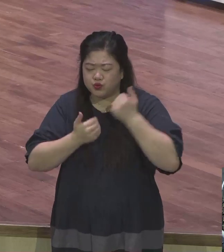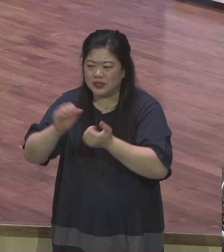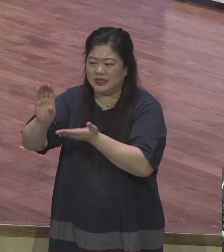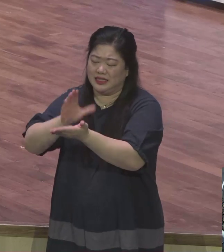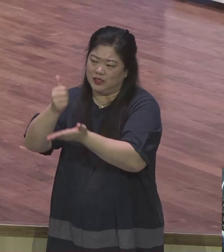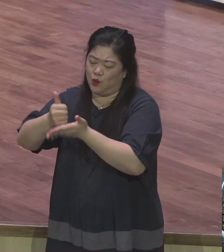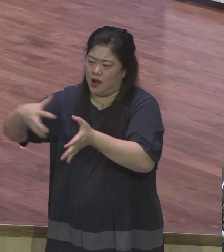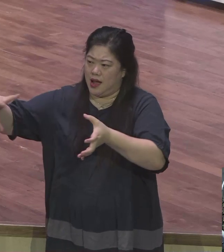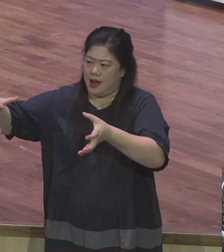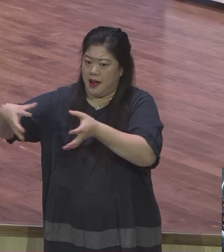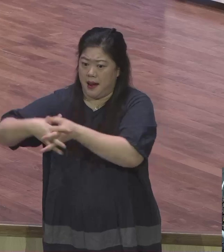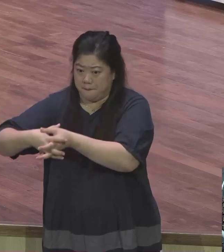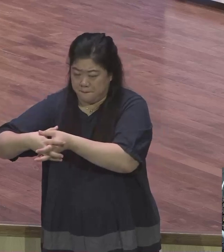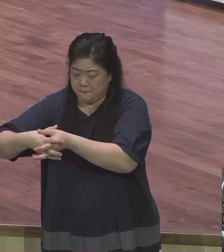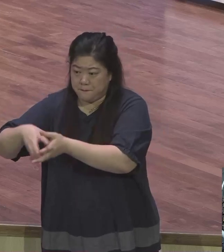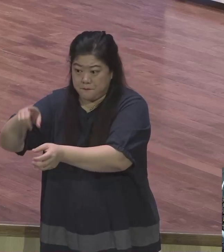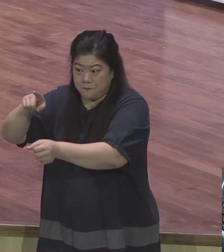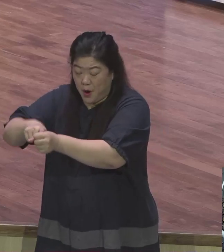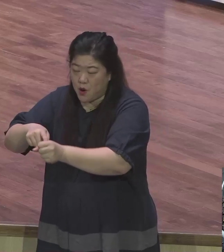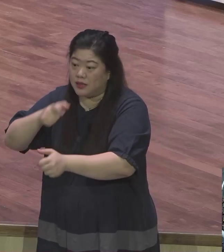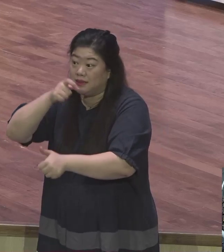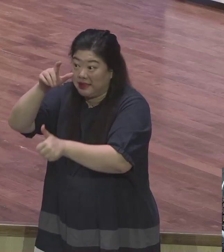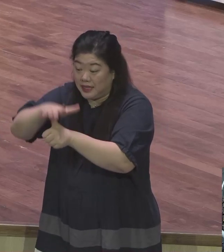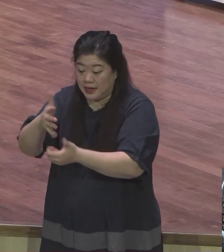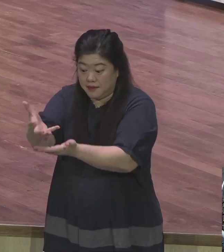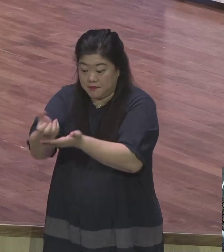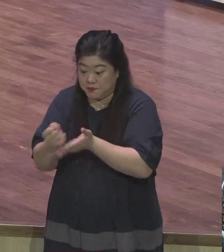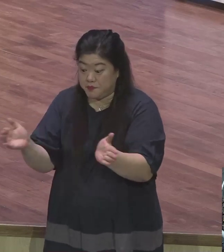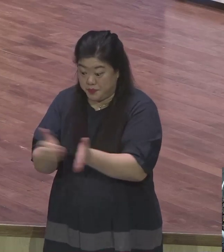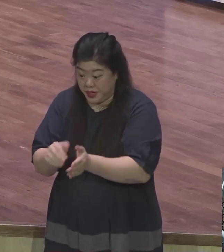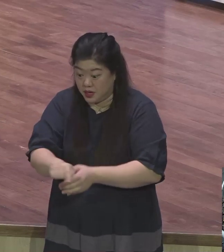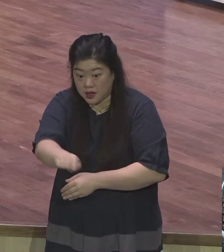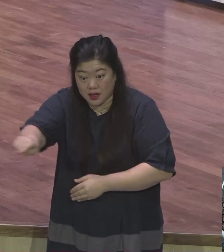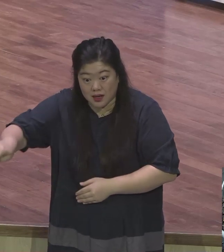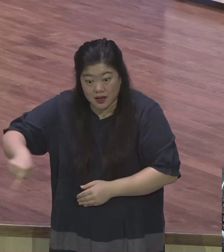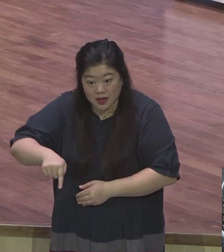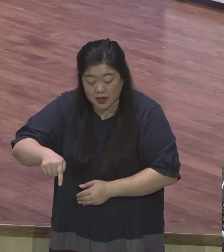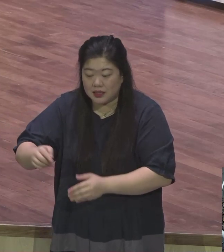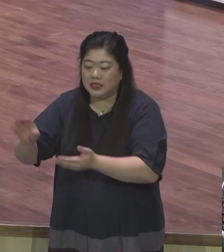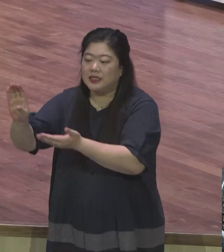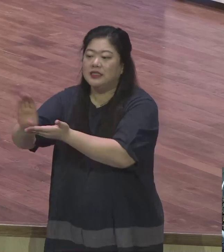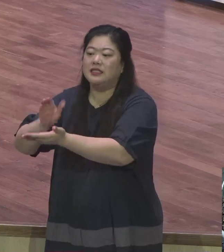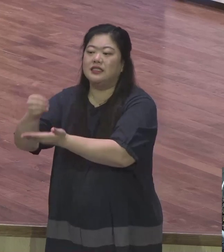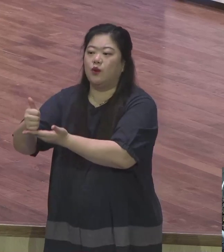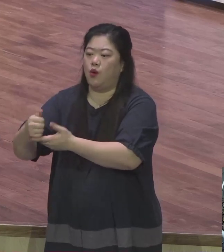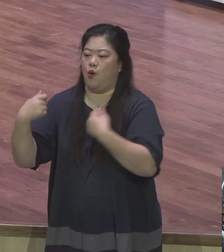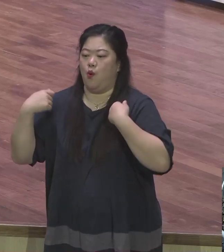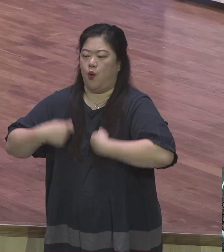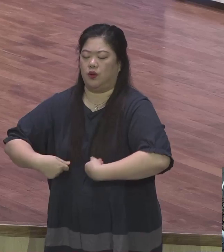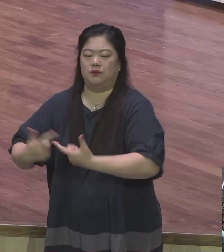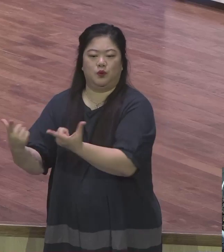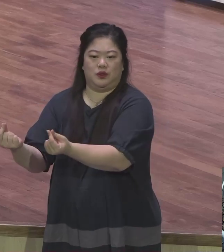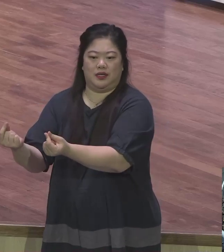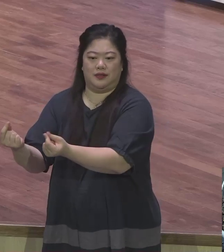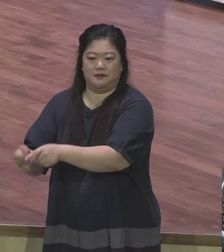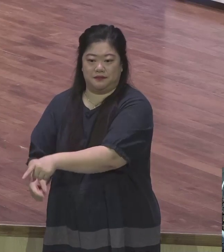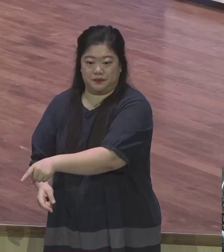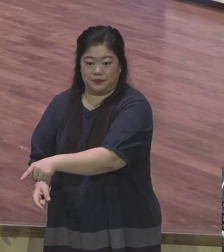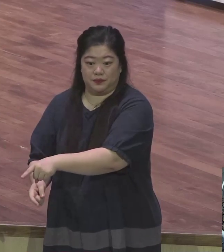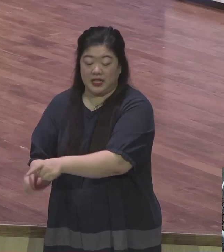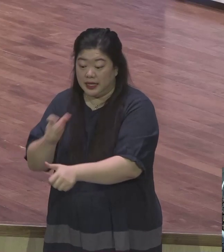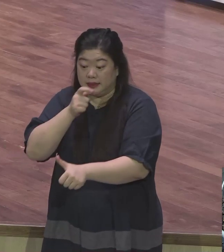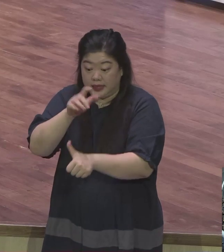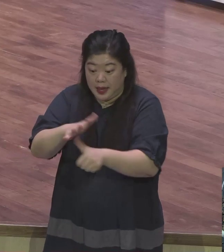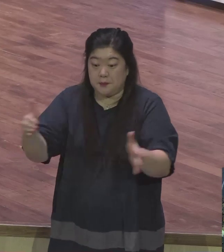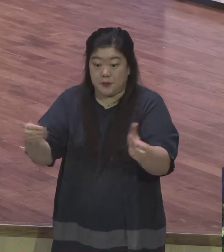합하기 위하여 세례를 받은 자는 그리스도로 옷을 입었느니라. 세례를 받은